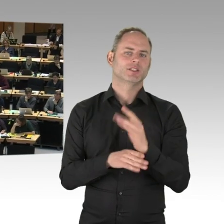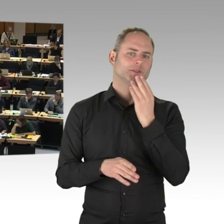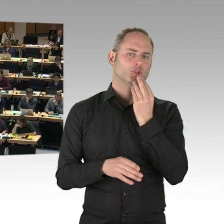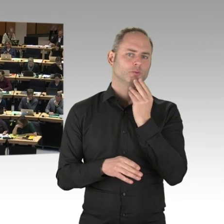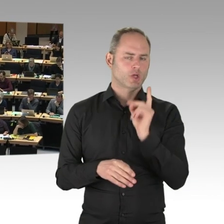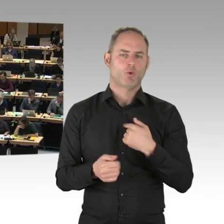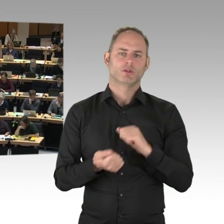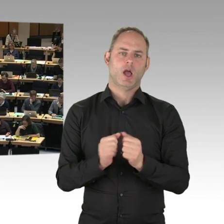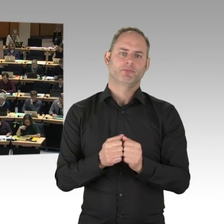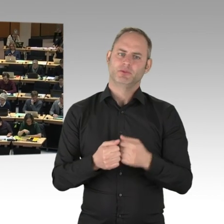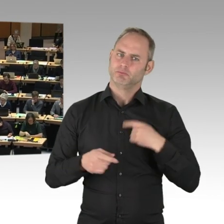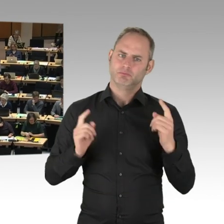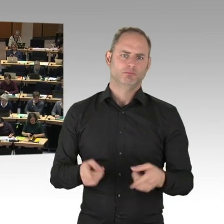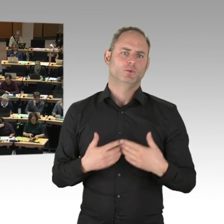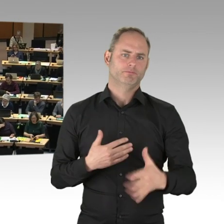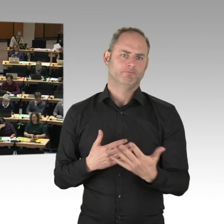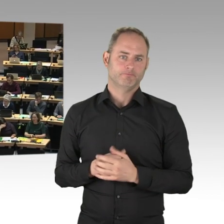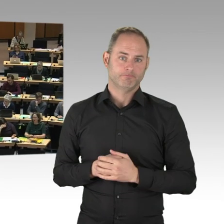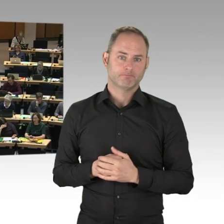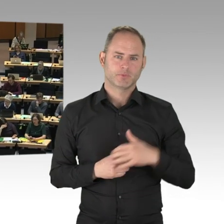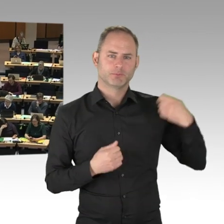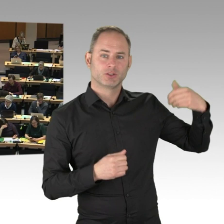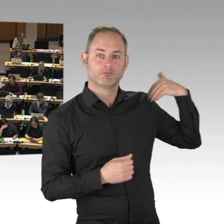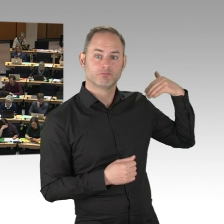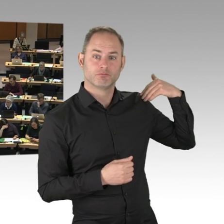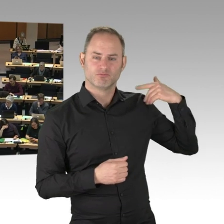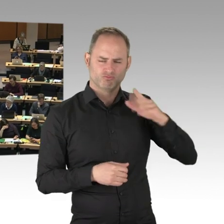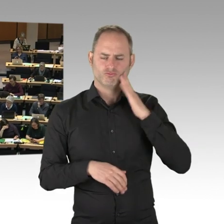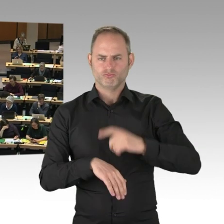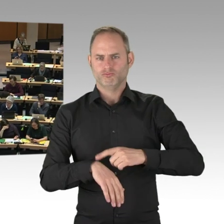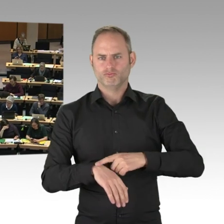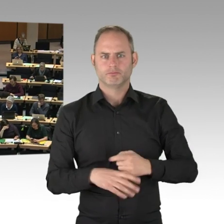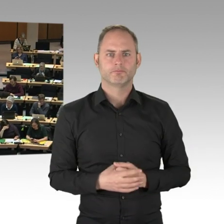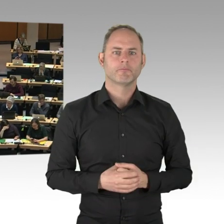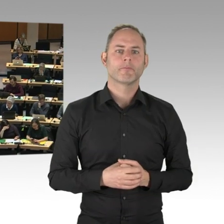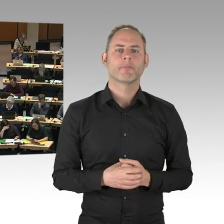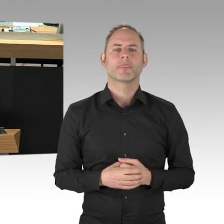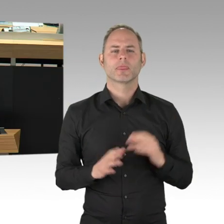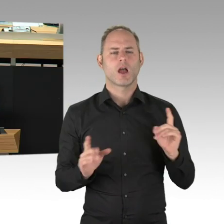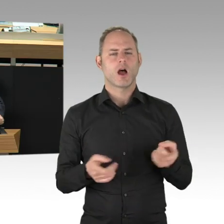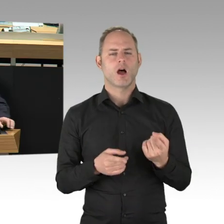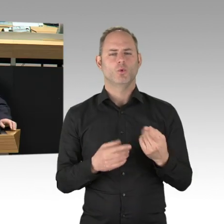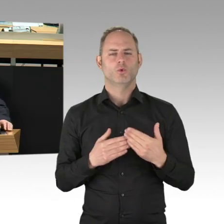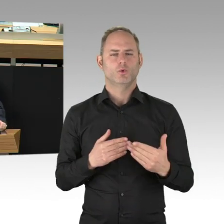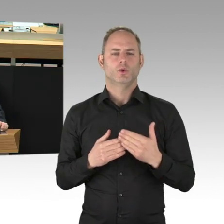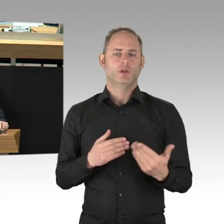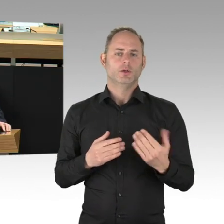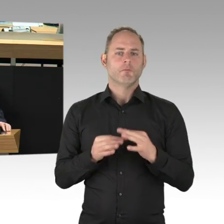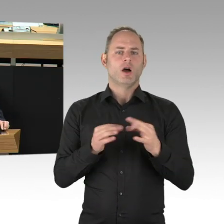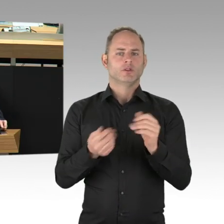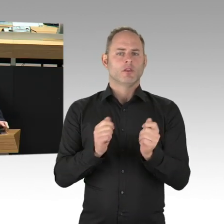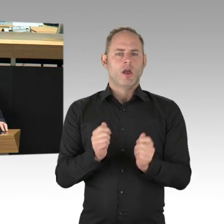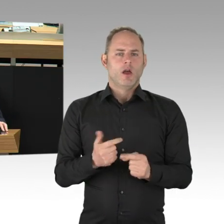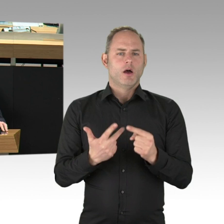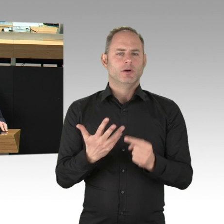wird. Sie müssen von der Polizei umgehend aufgelöst und die Täter festgenommen werden. Meine Damen Herr Kollege, und Herren, Sie haben jetzt eine